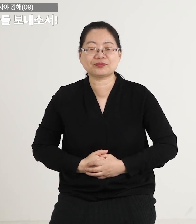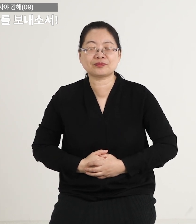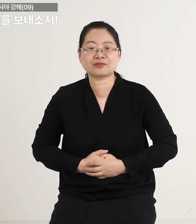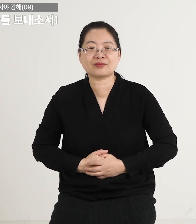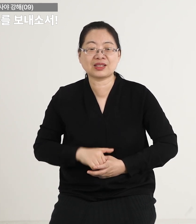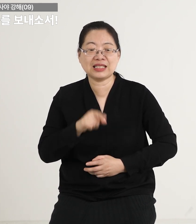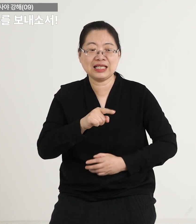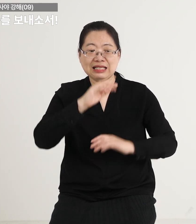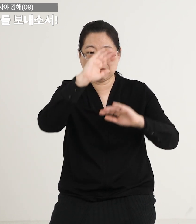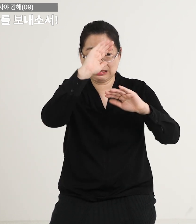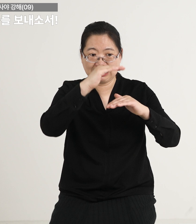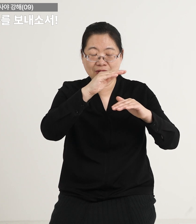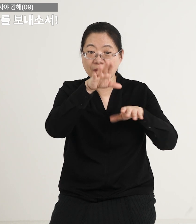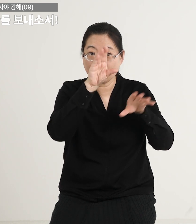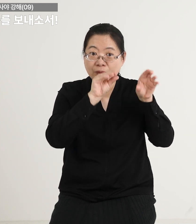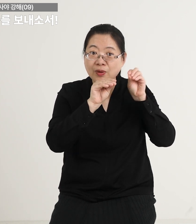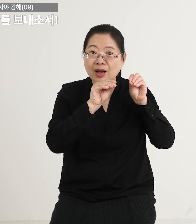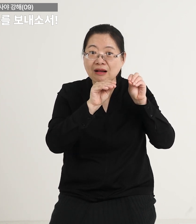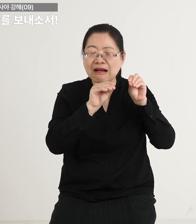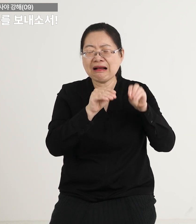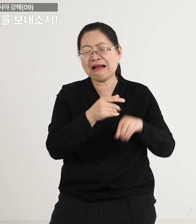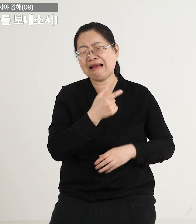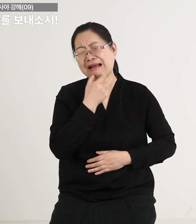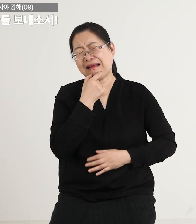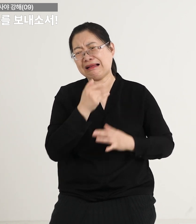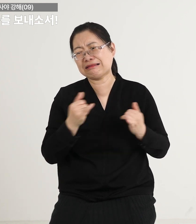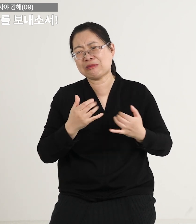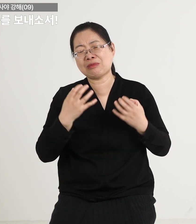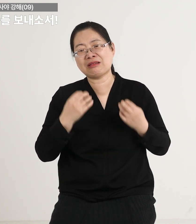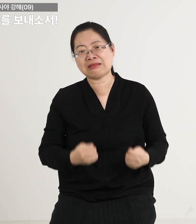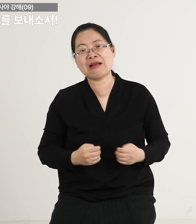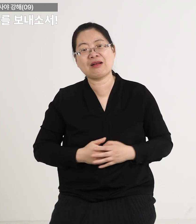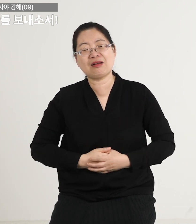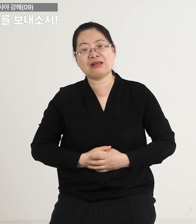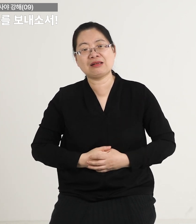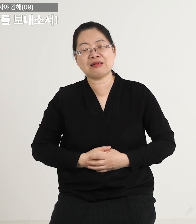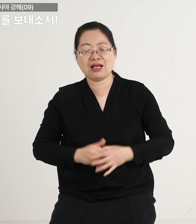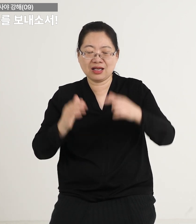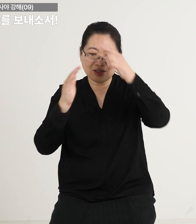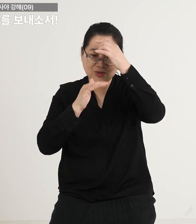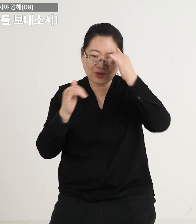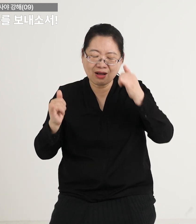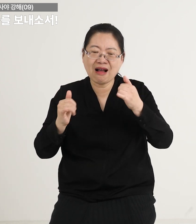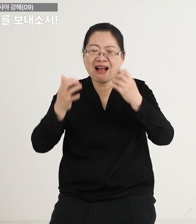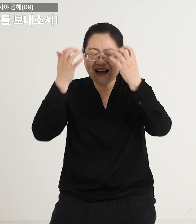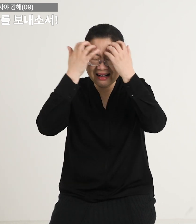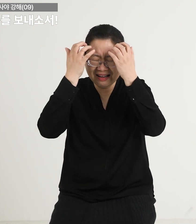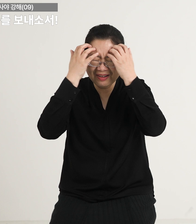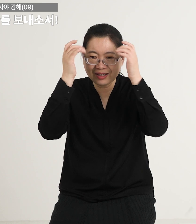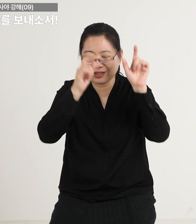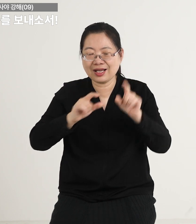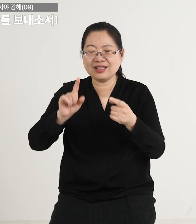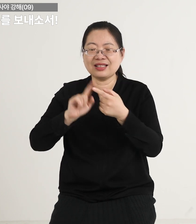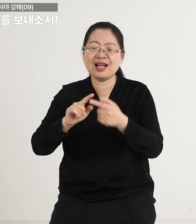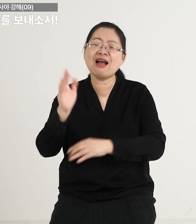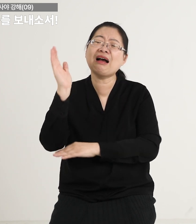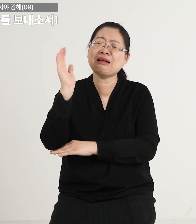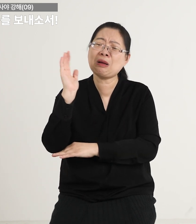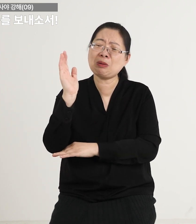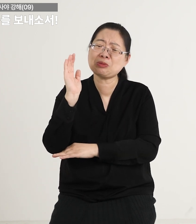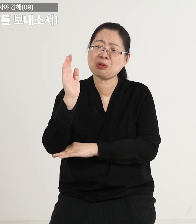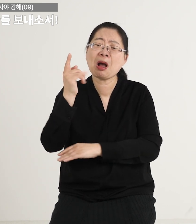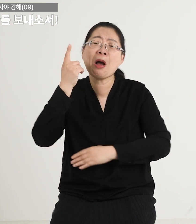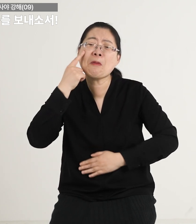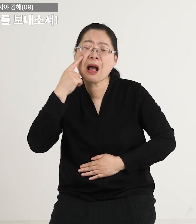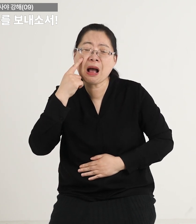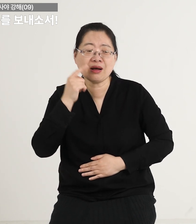이런 얘기 들으면 싫어하는 사람 많죠. 그 성도들 그 고달픈 생활에 대해서나 설교하지,